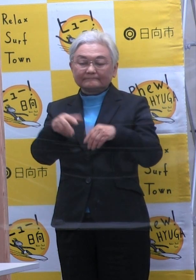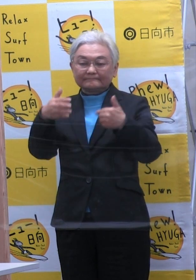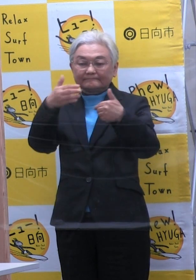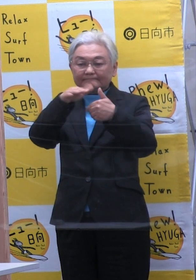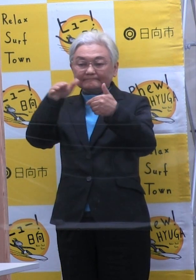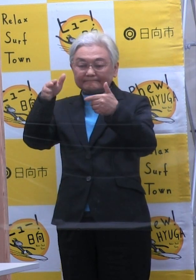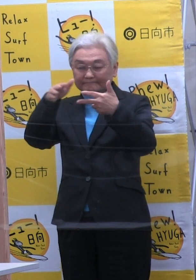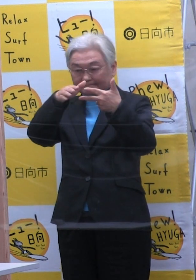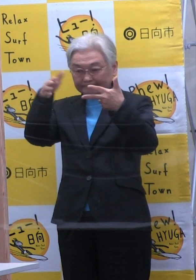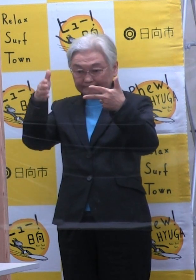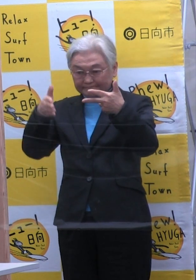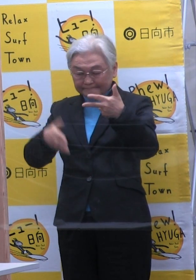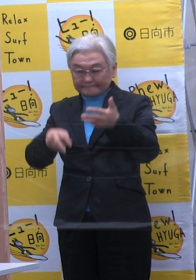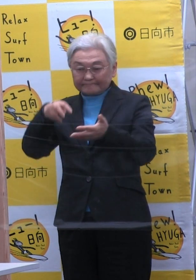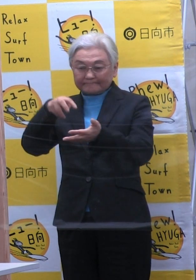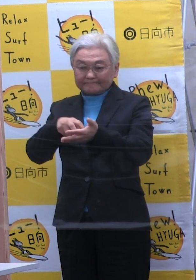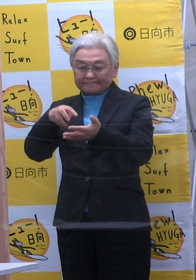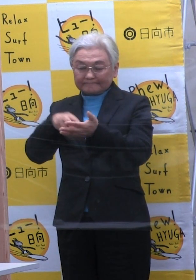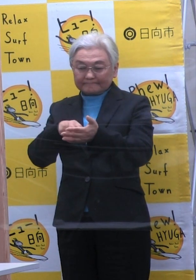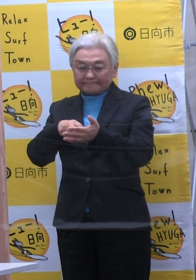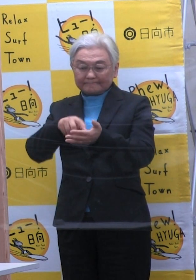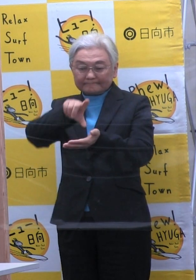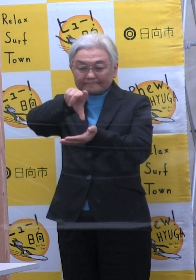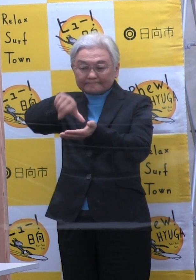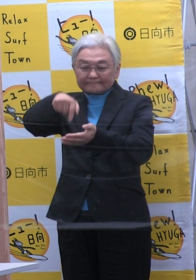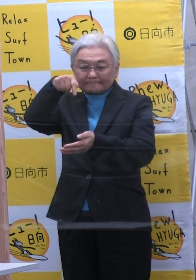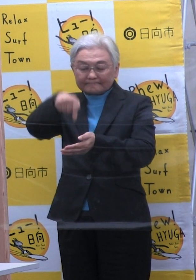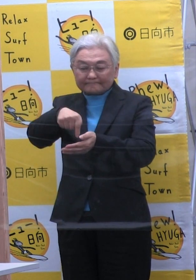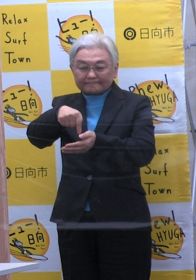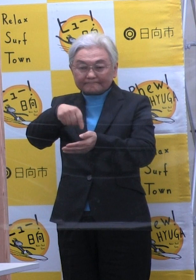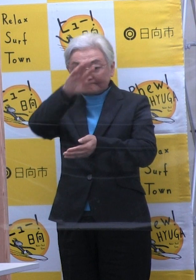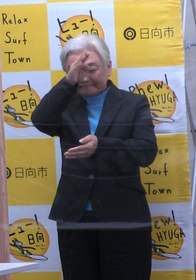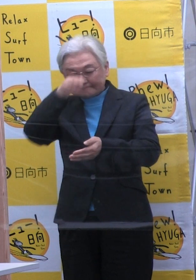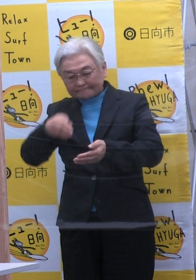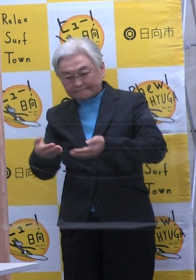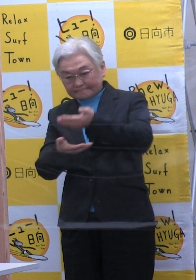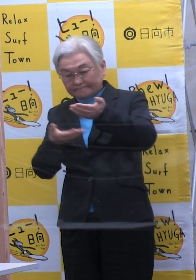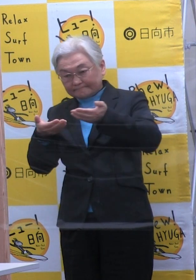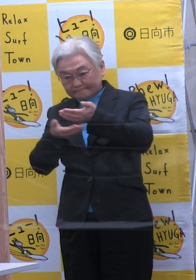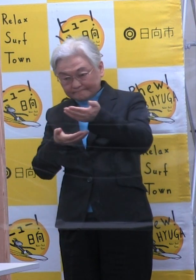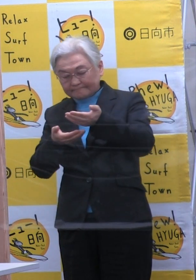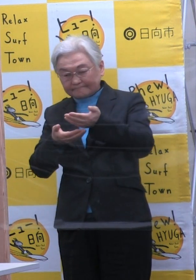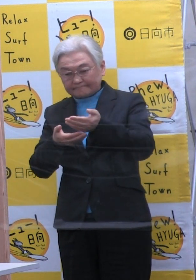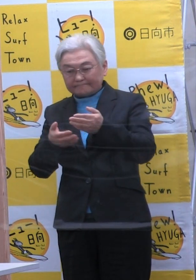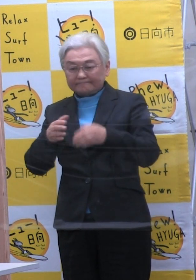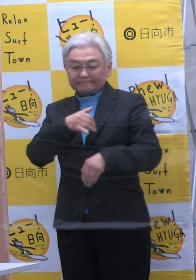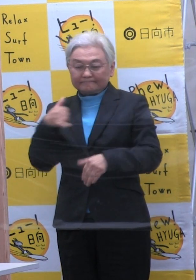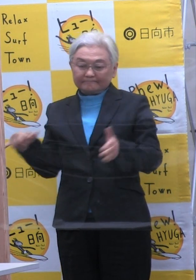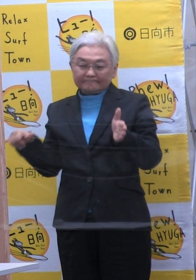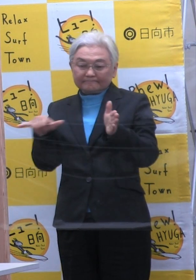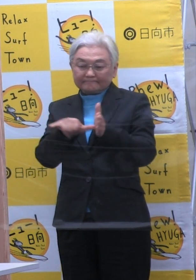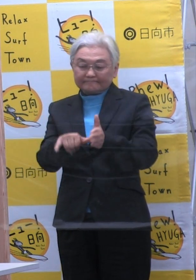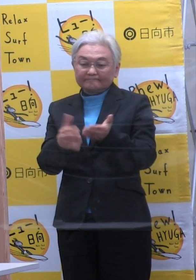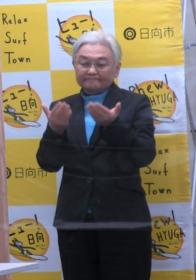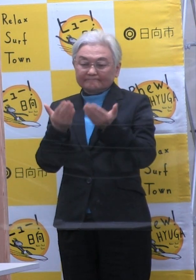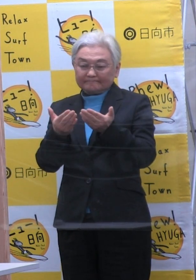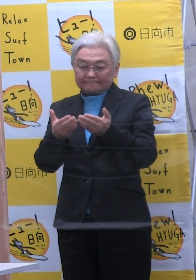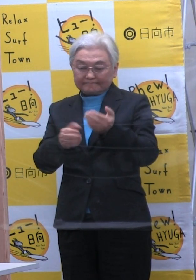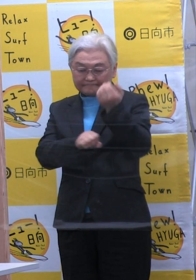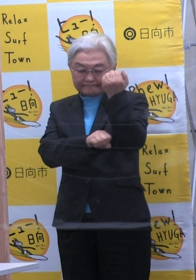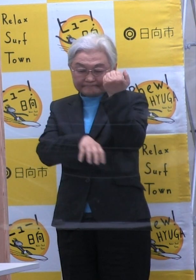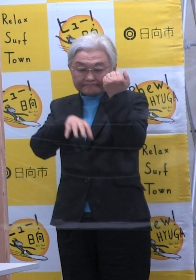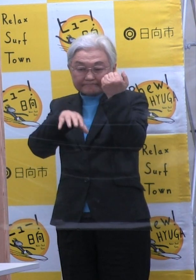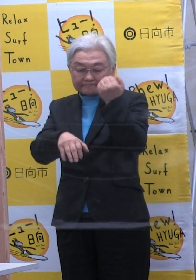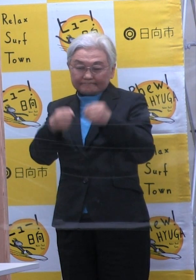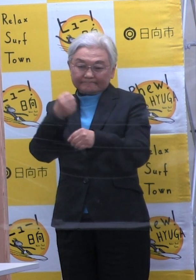として、琴島地区における世代間の交流や生涯学習の拠点づくりを進めます。